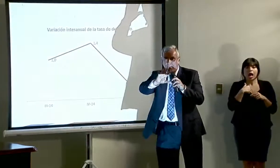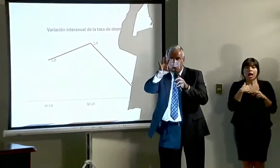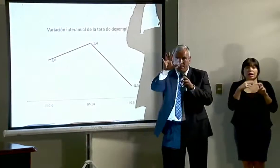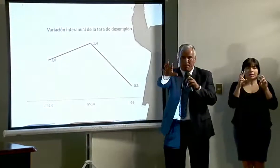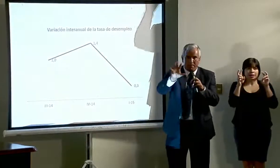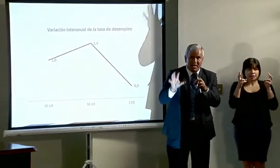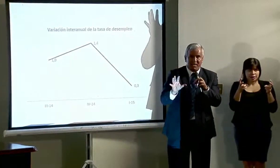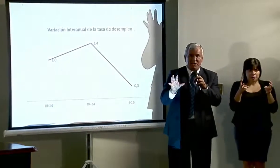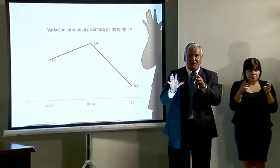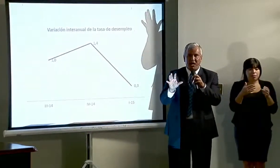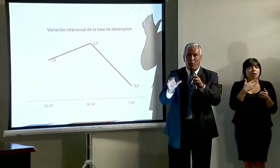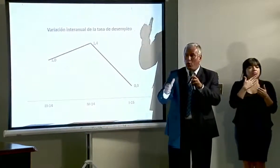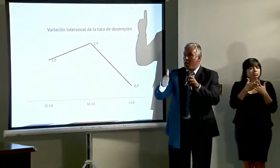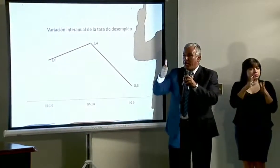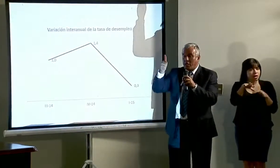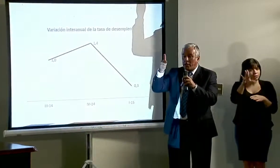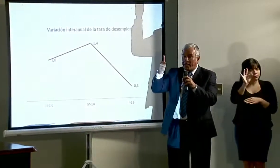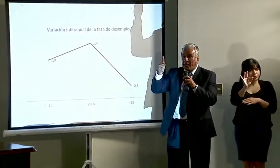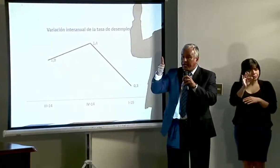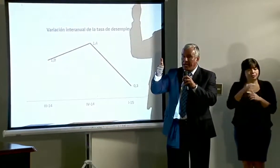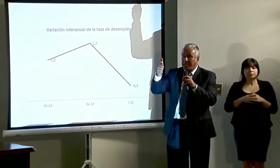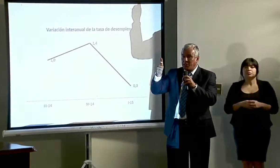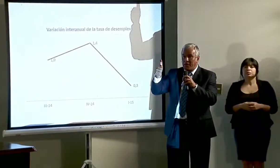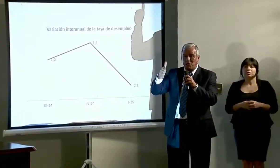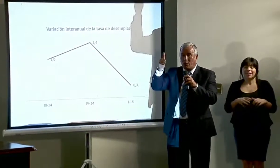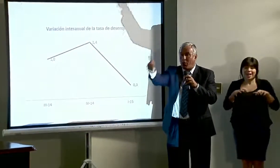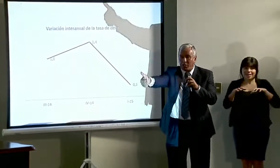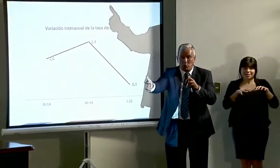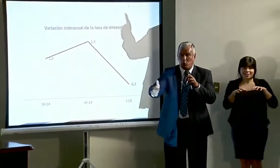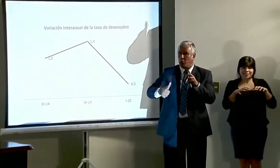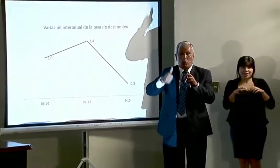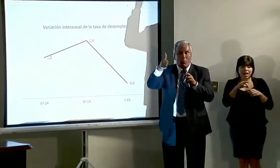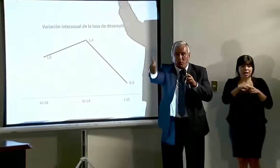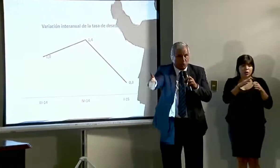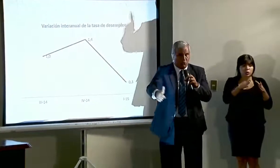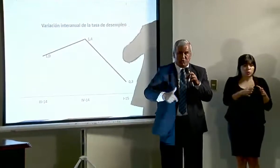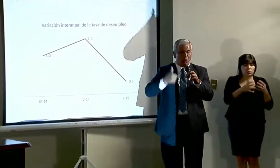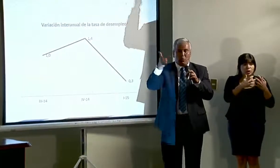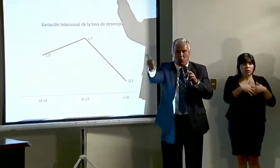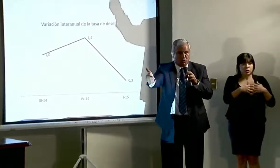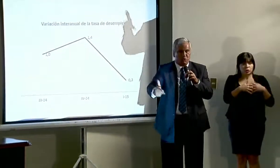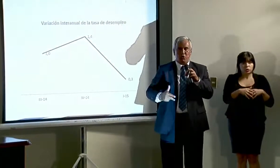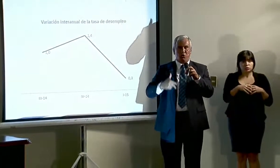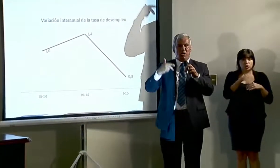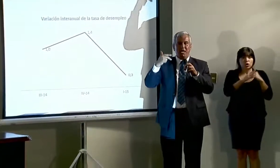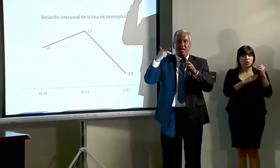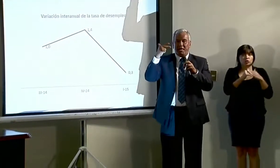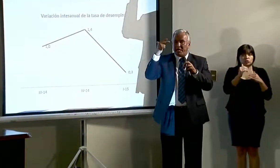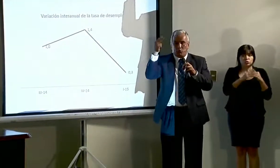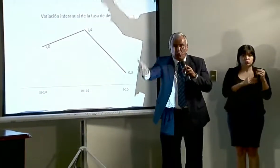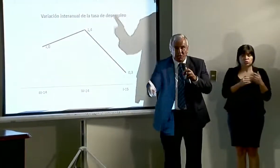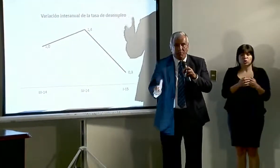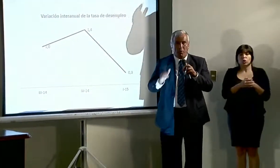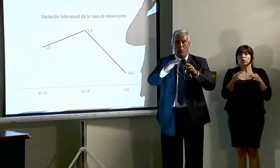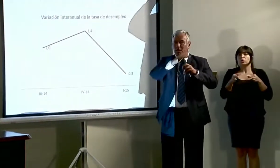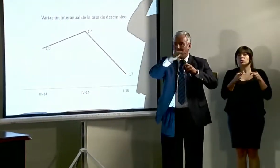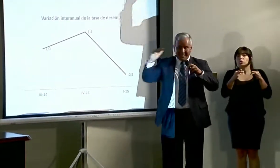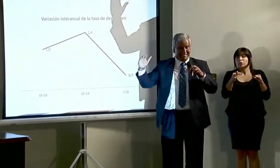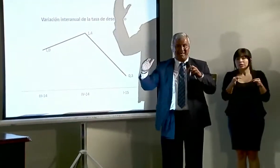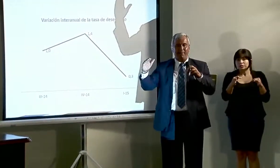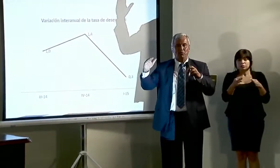tema bien identificado. En actividades como agricultura, o como industria, o como construcción,